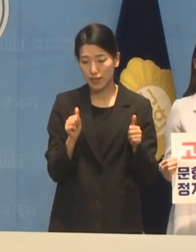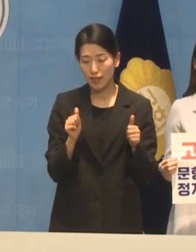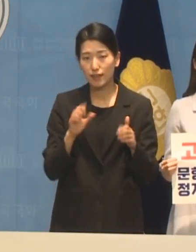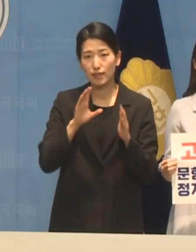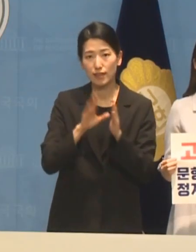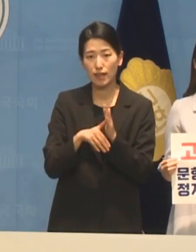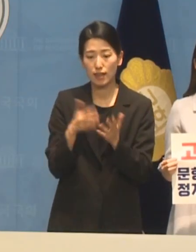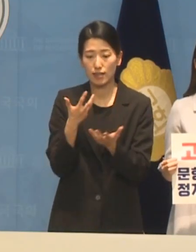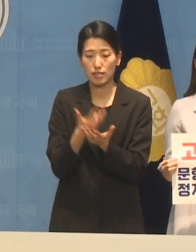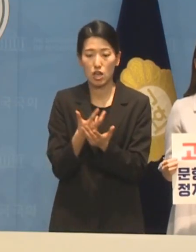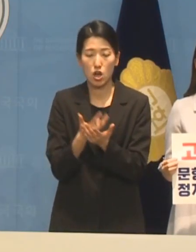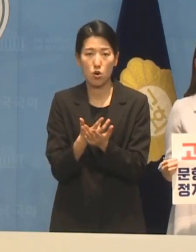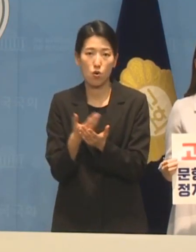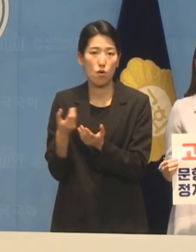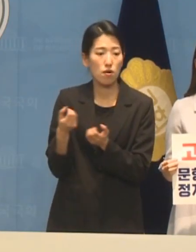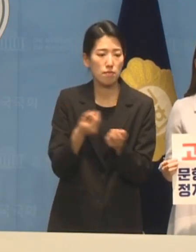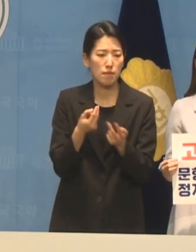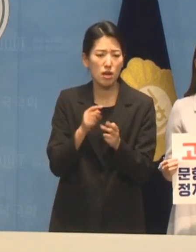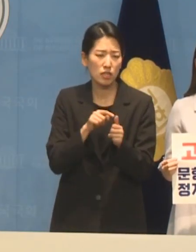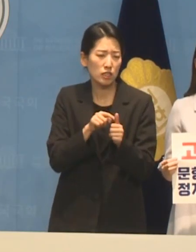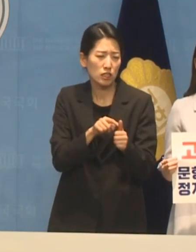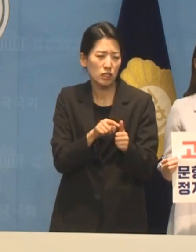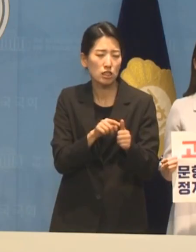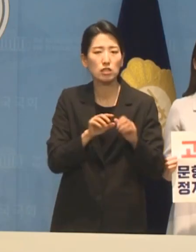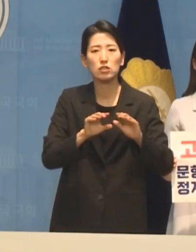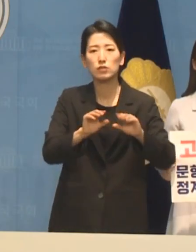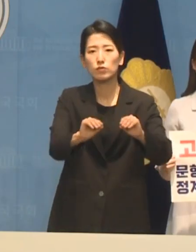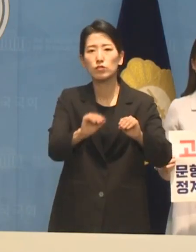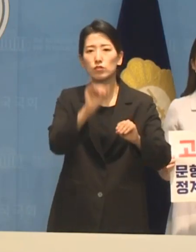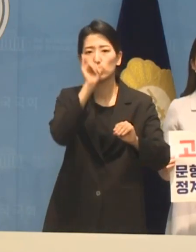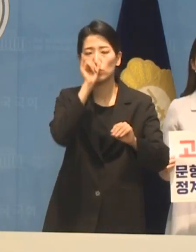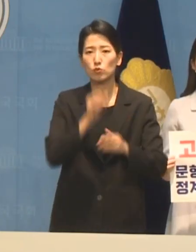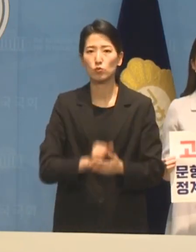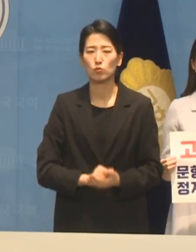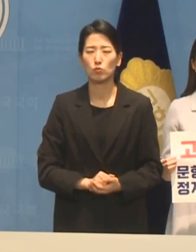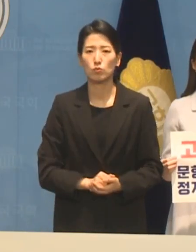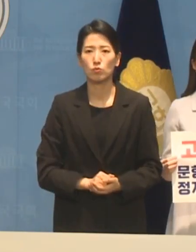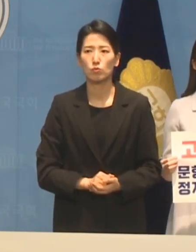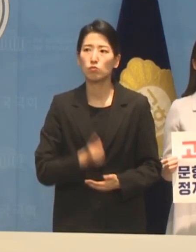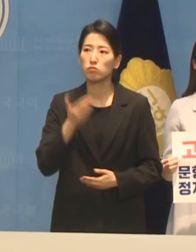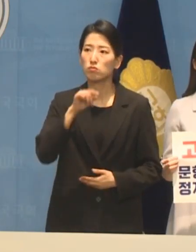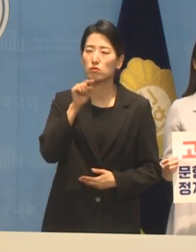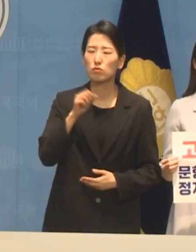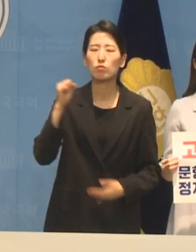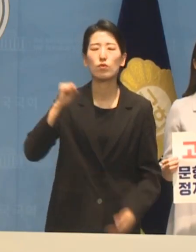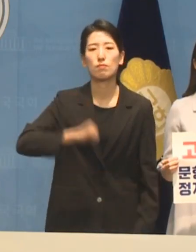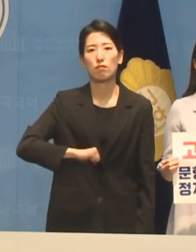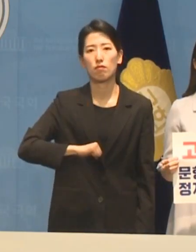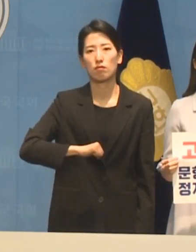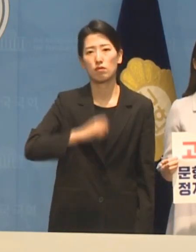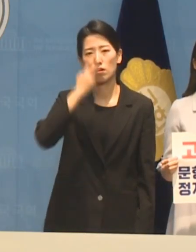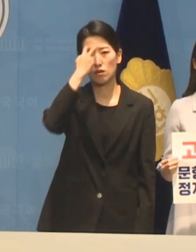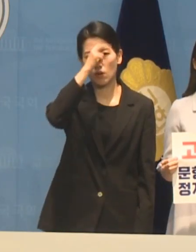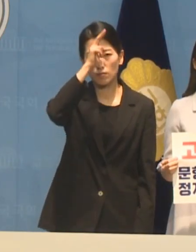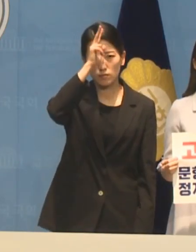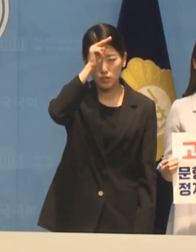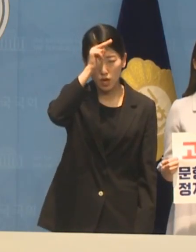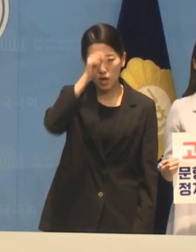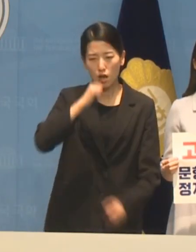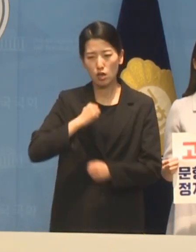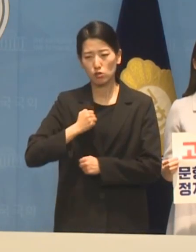서류 송부 촉탁이 금지됩니다. 그런데 위 조항을 위반하여 검찰, 군